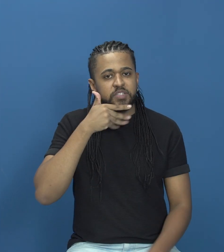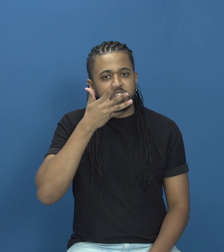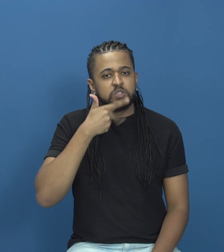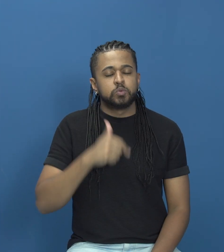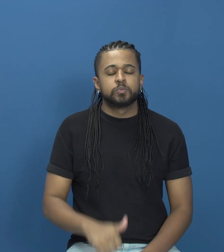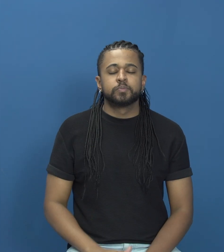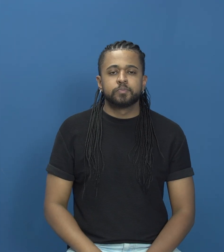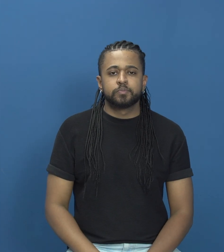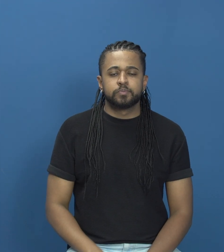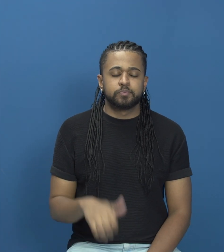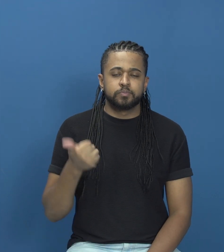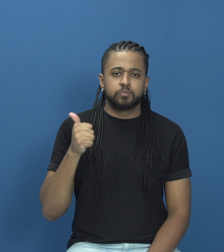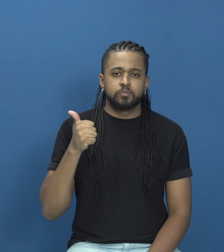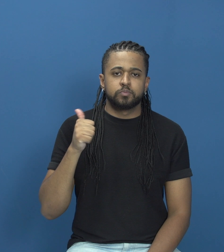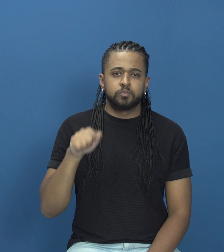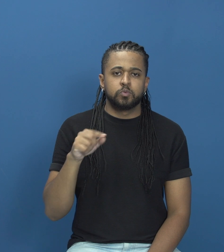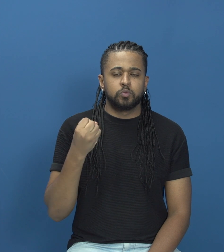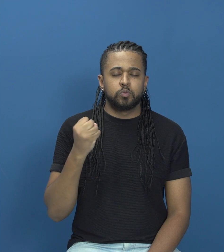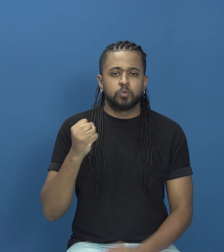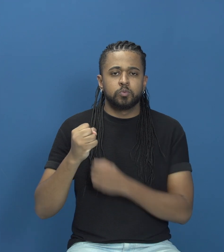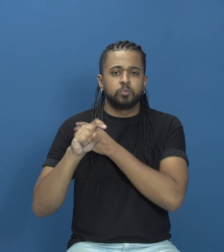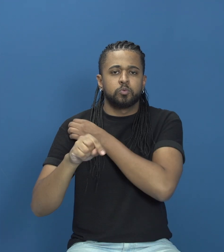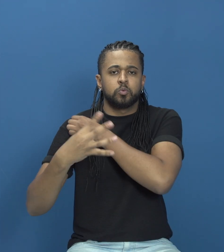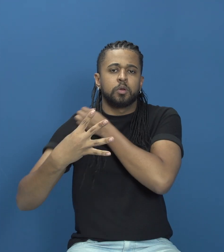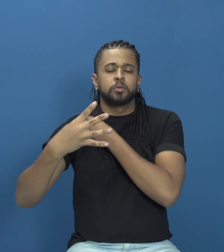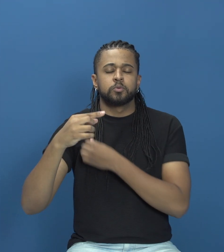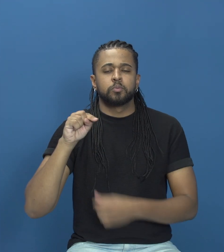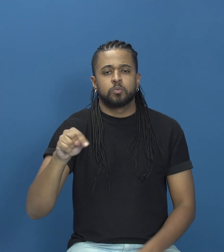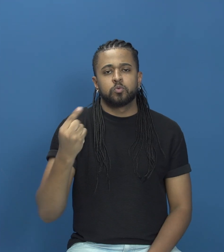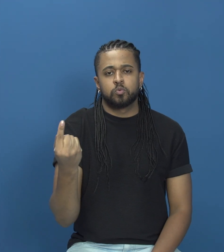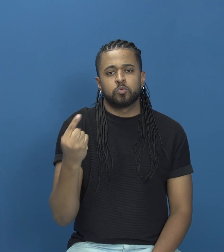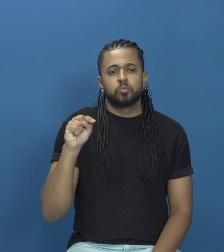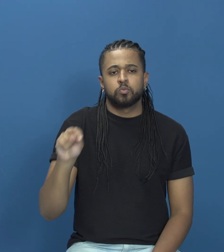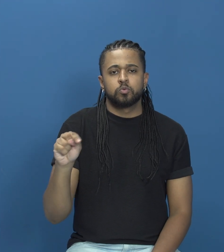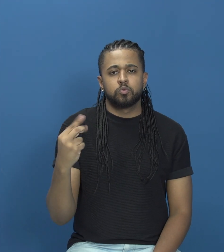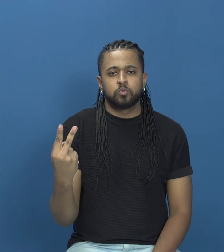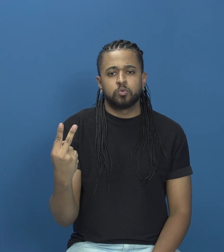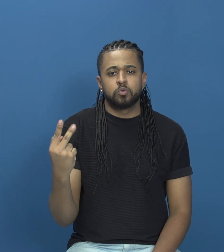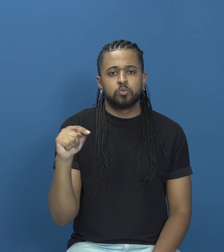11.8.4.1.2.